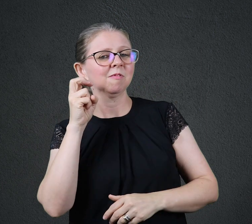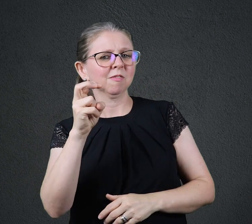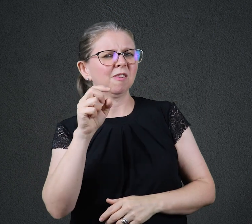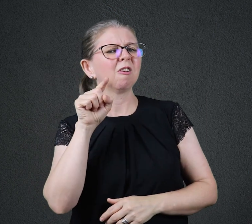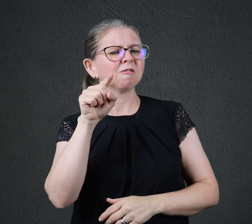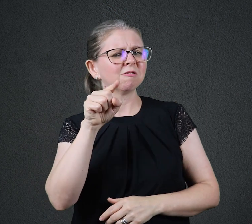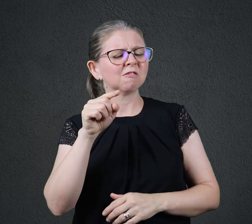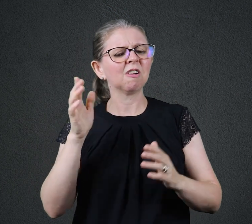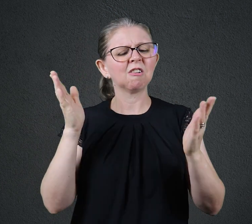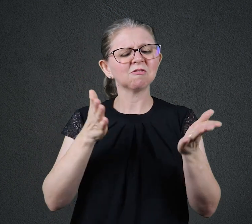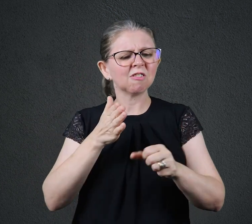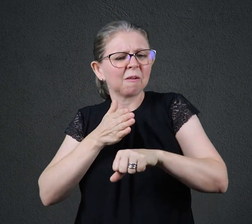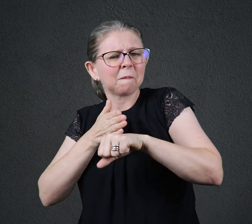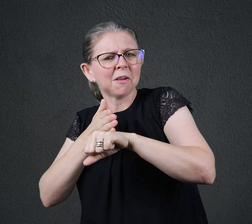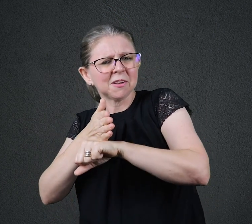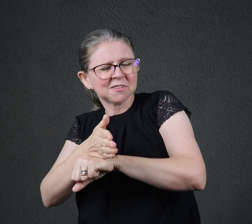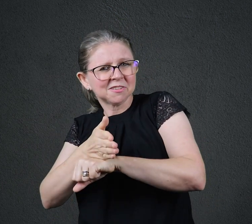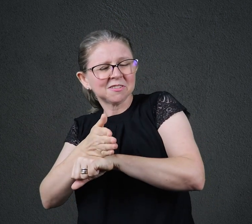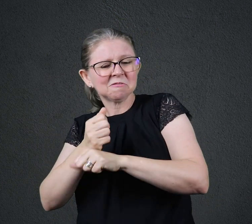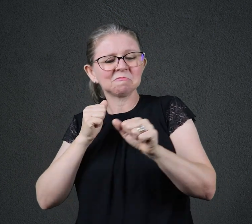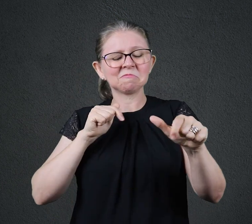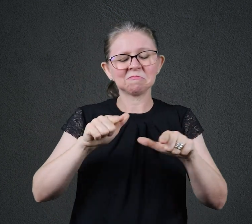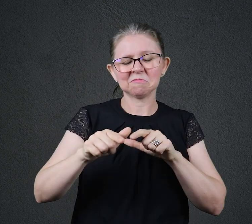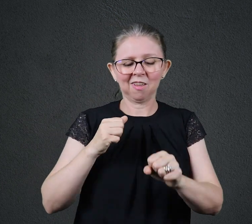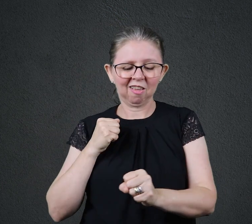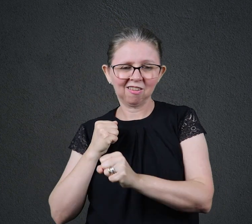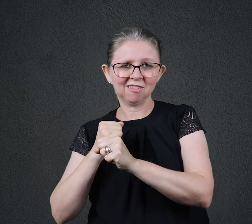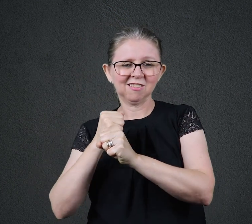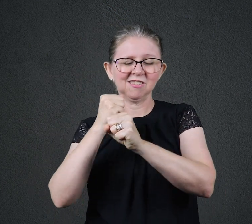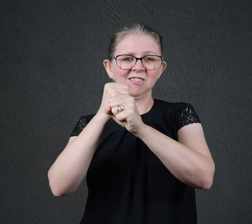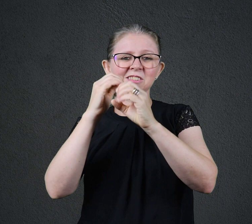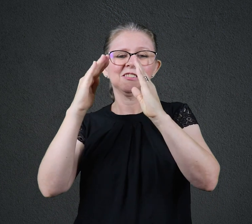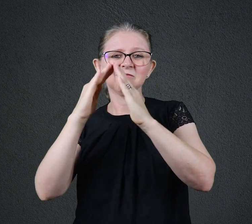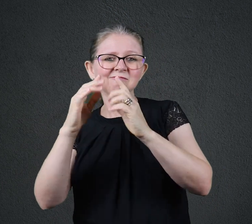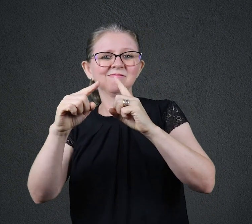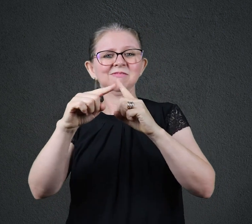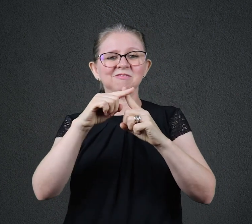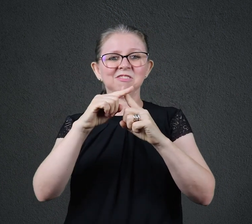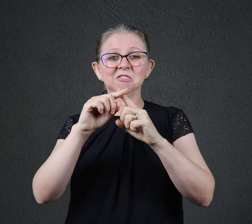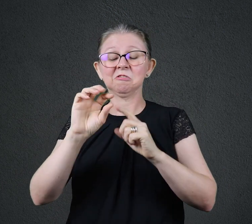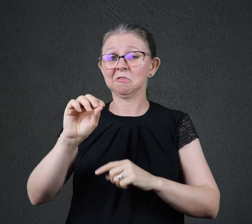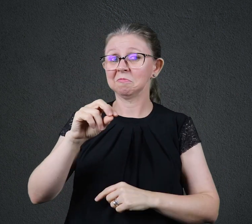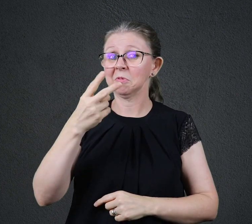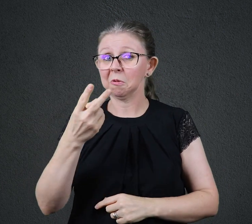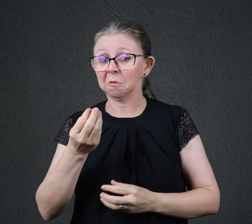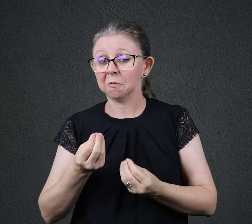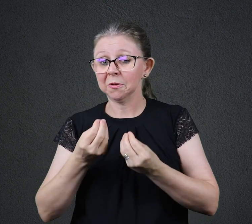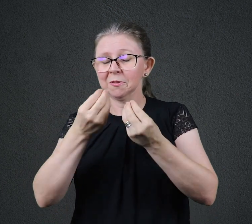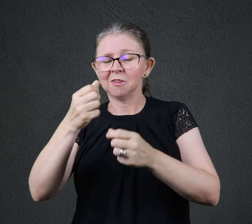para culto ou de um templo? Ou então ofereceu seus talentos ou tempo para uma atividade missionária? Se já, deve